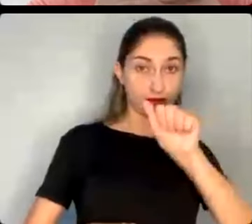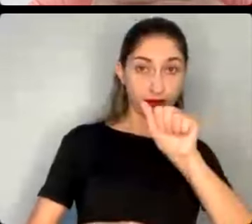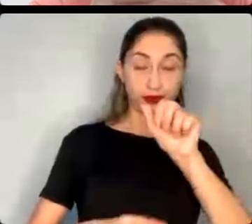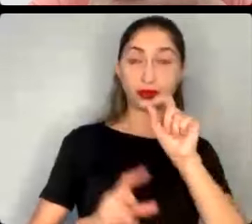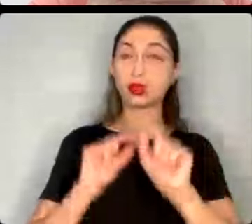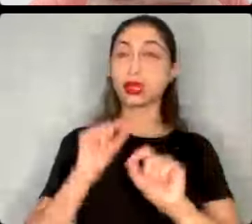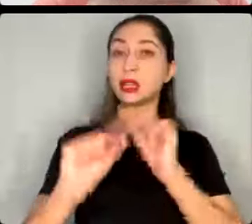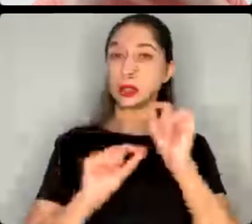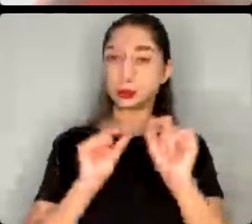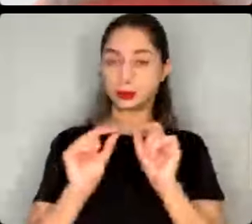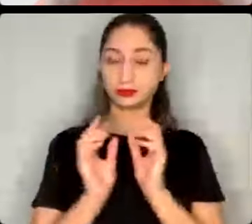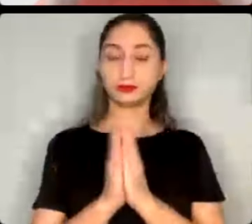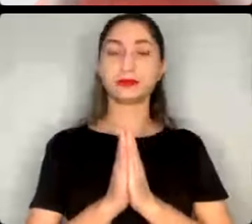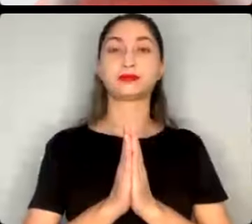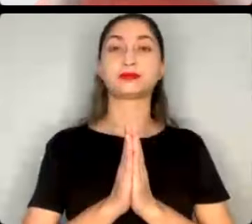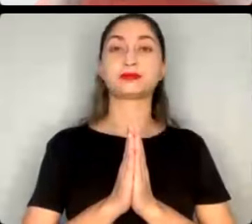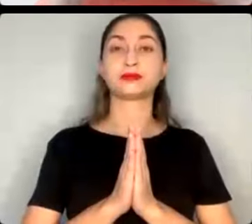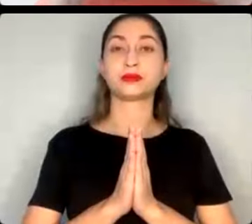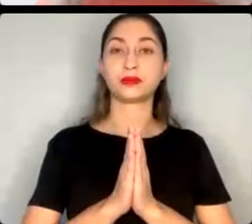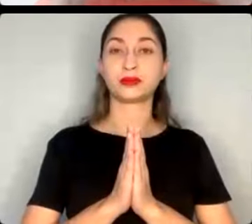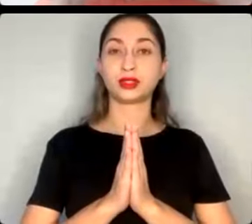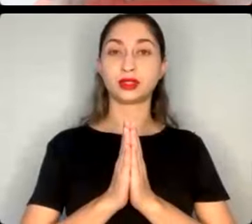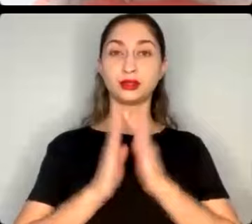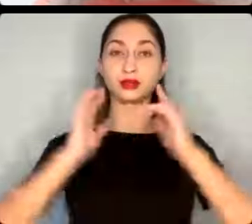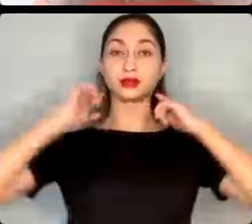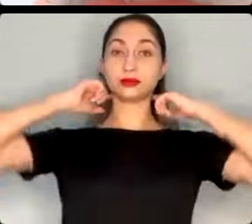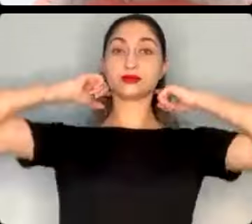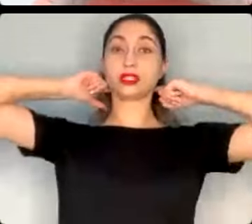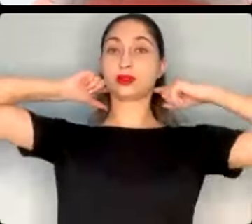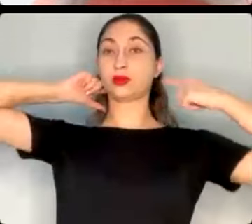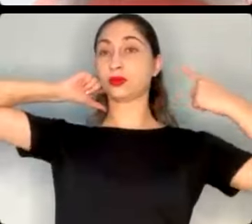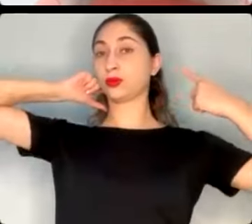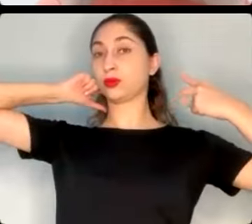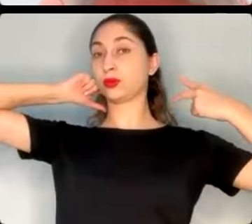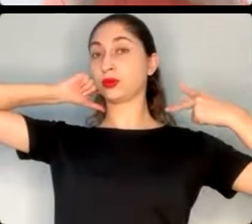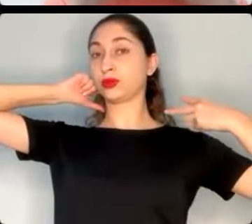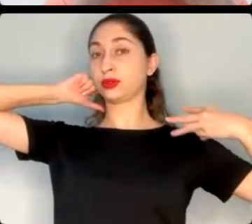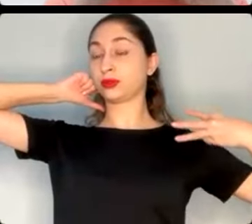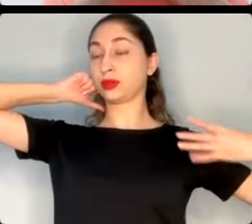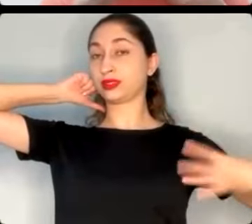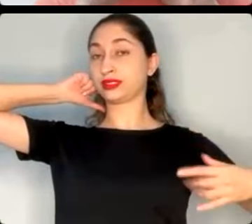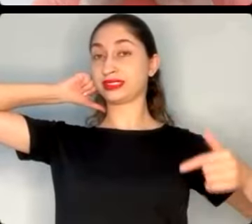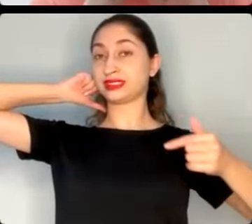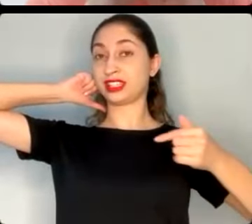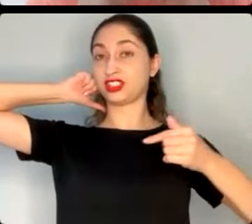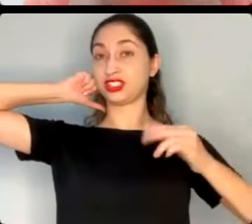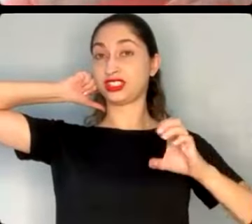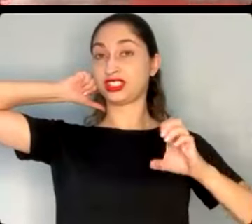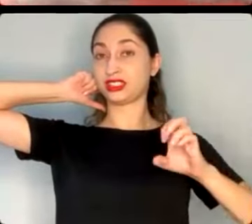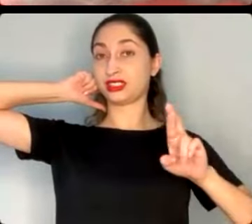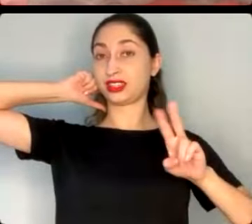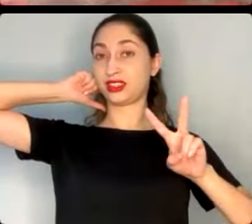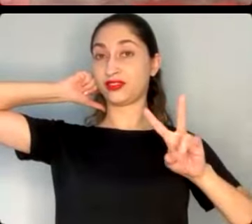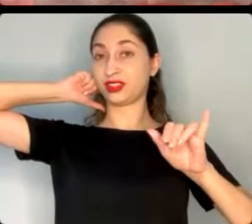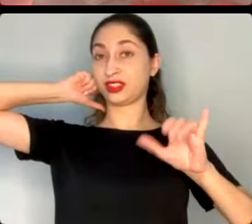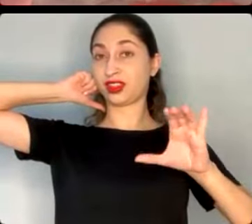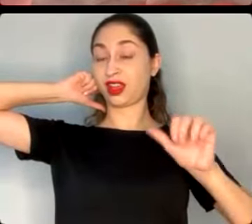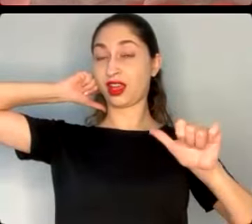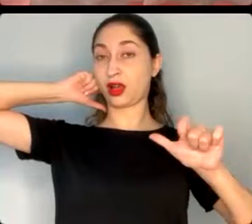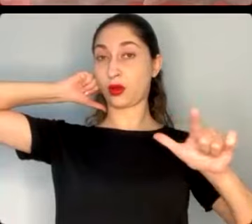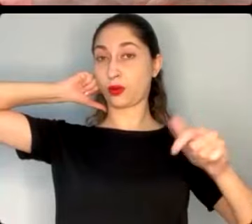o que a gente vai sentir? 7 vértebras cervicais, né? Sendo que a primeira